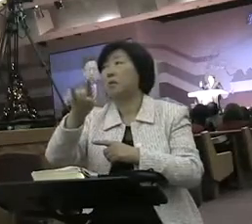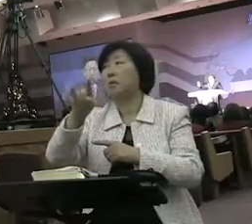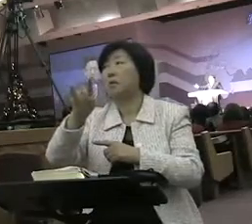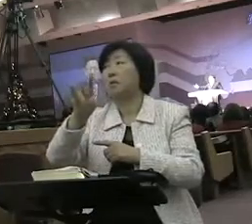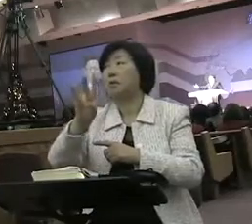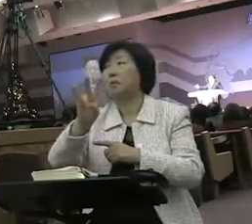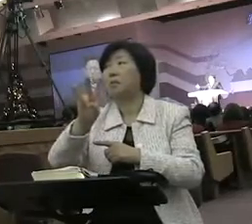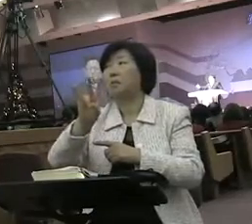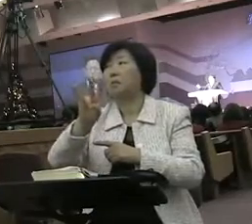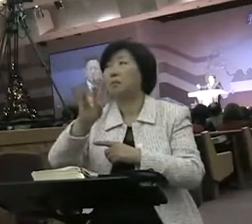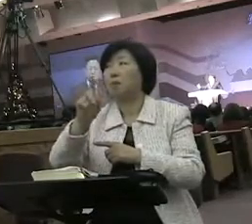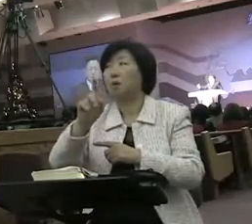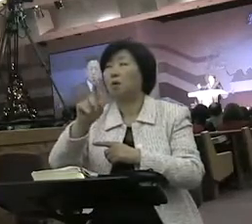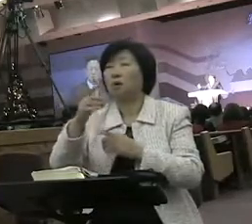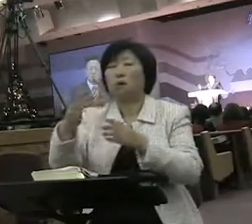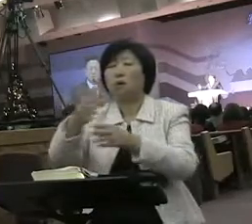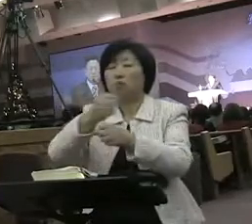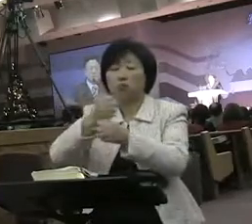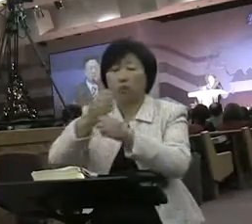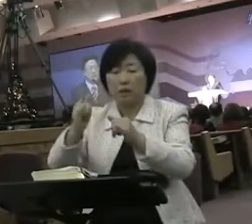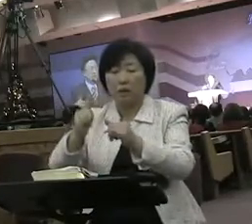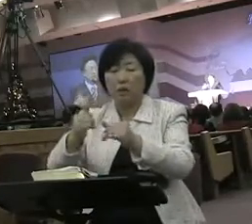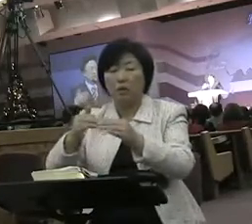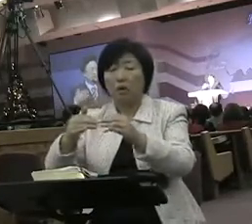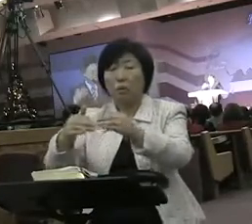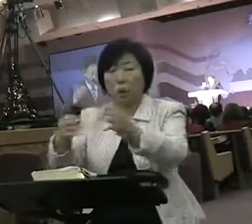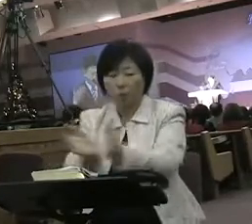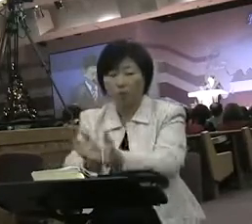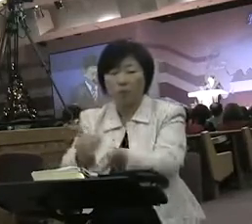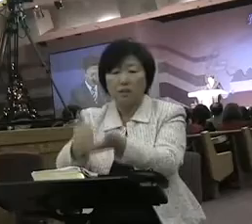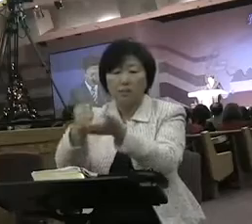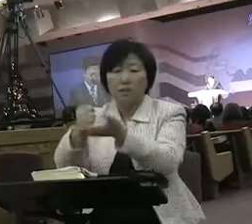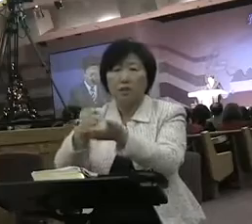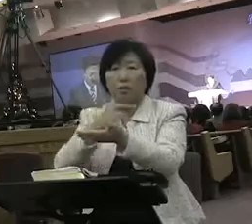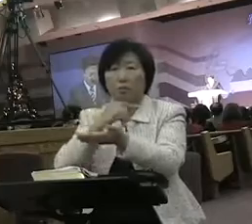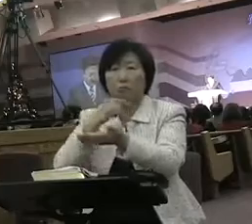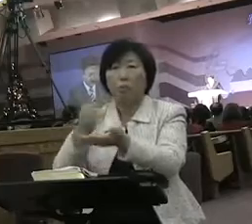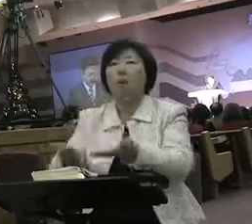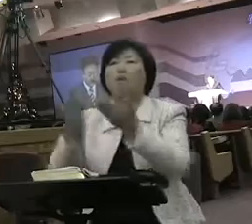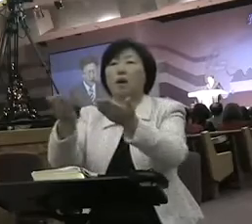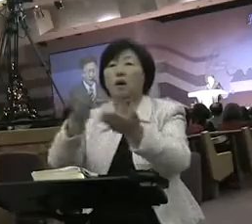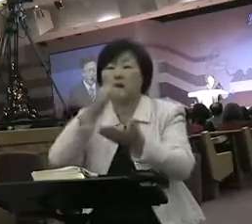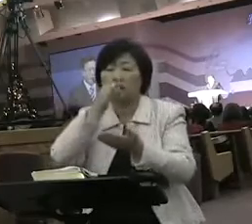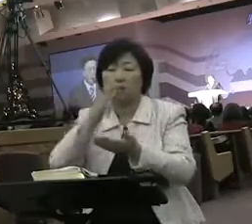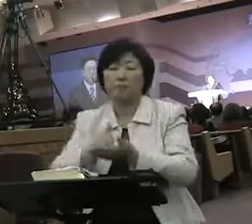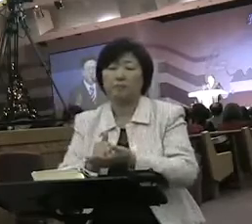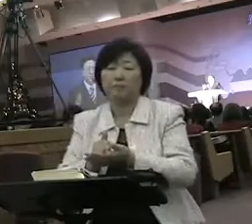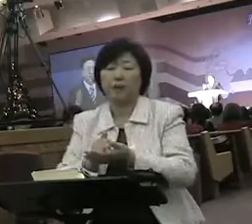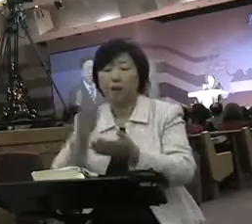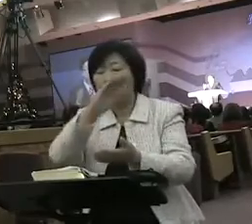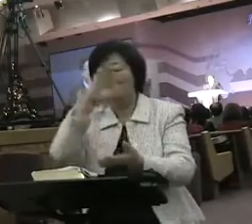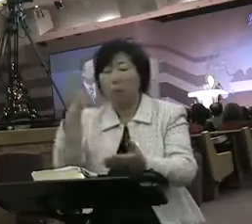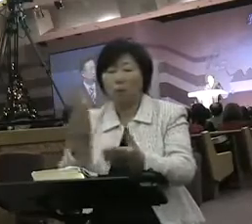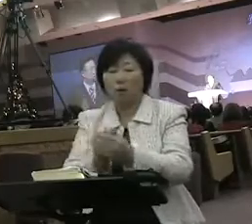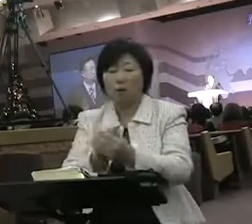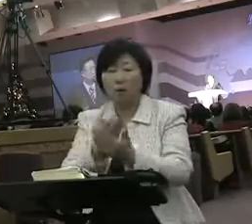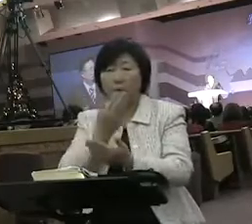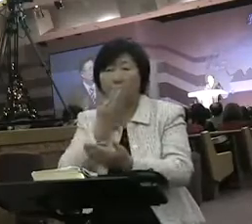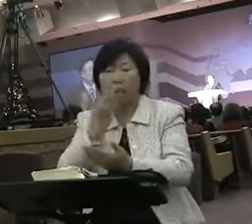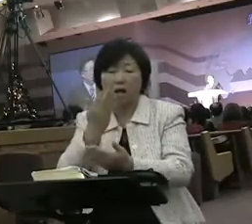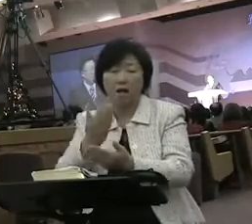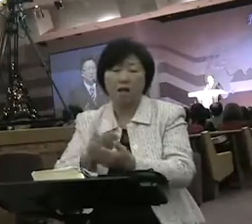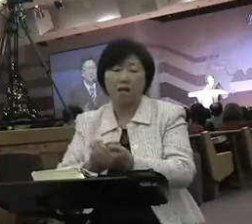그리고 다른 지체들과 공동체를 세우는 섬김 봉사가 있고요. 이 모든 것을 가능하게